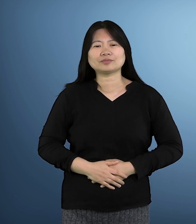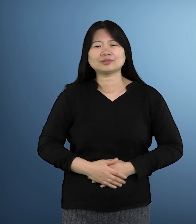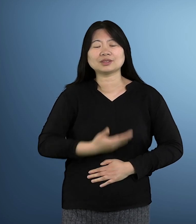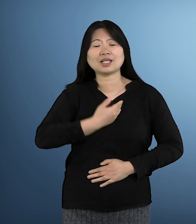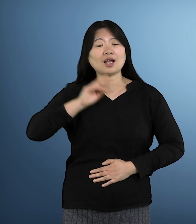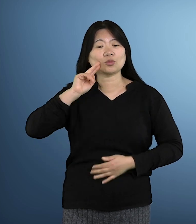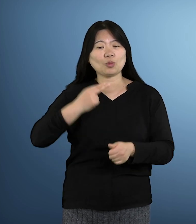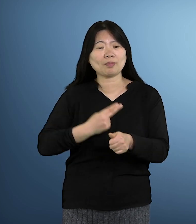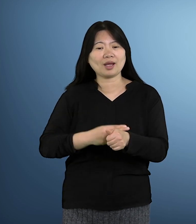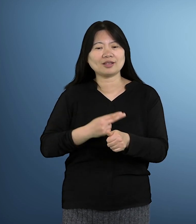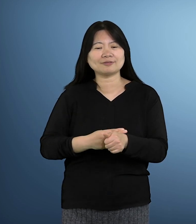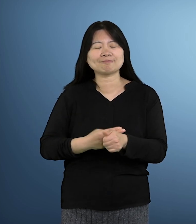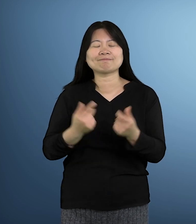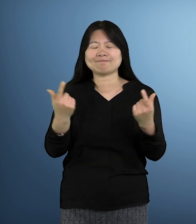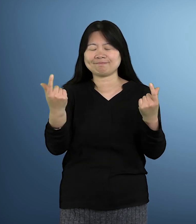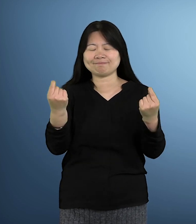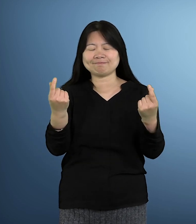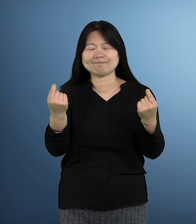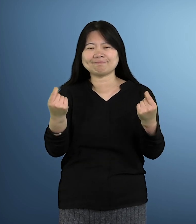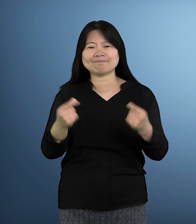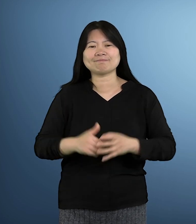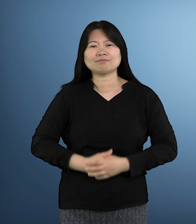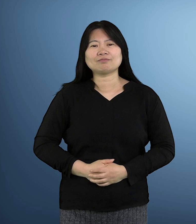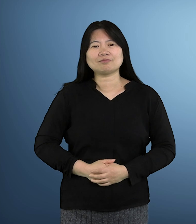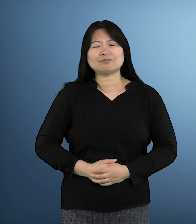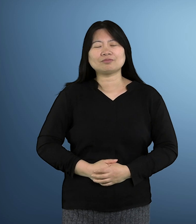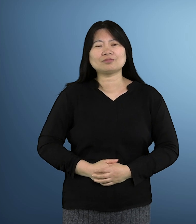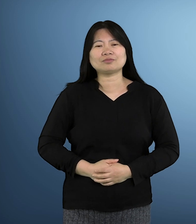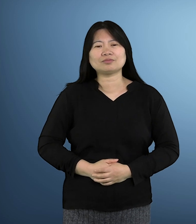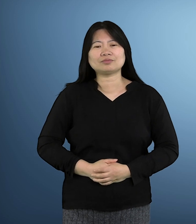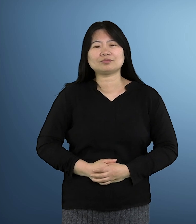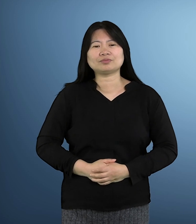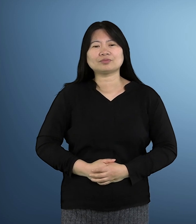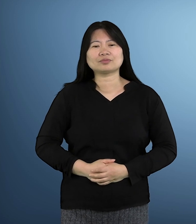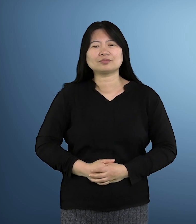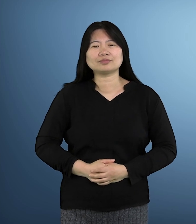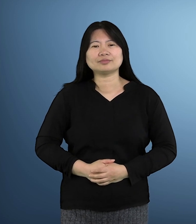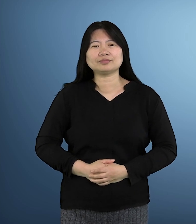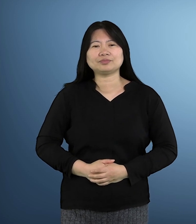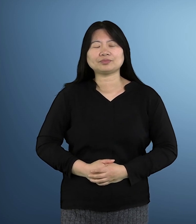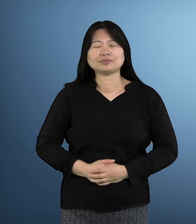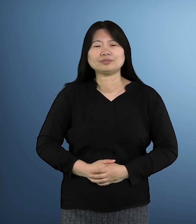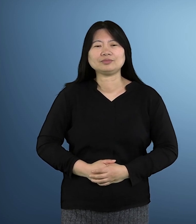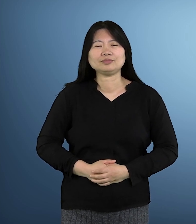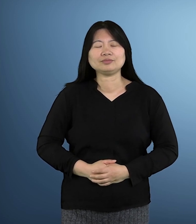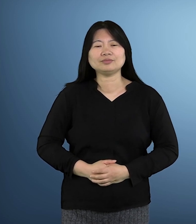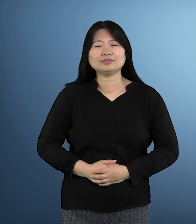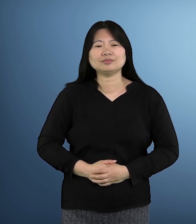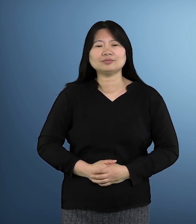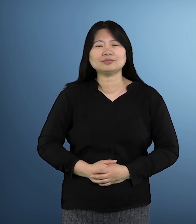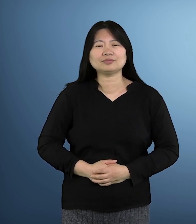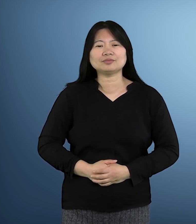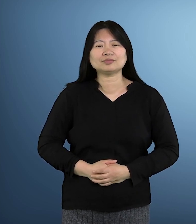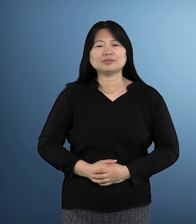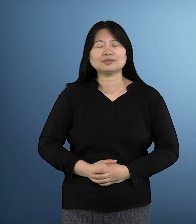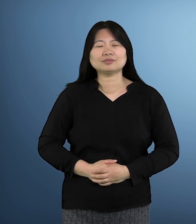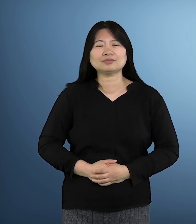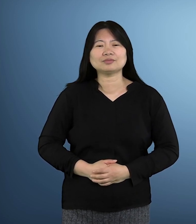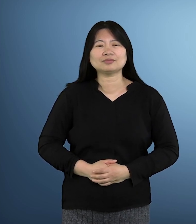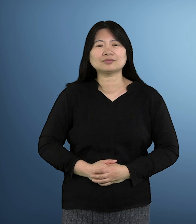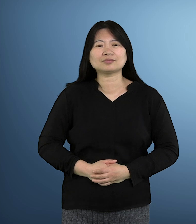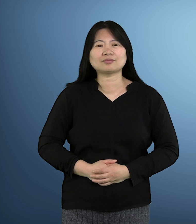사도 바울도 마찬가지예요. 몇 가지 증상이 나타났어요. 그 증상을 좀 소개해